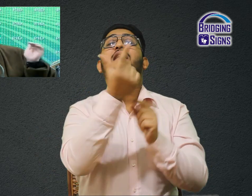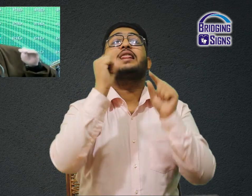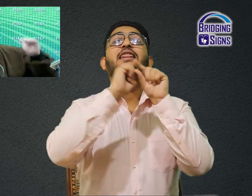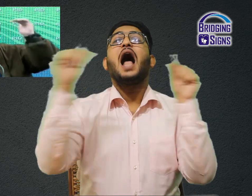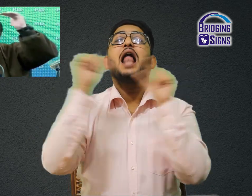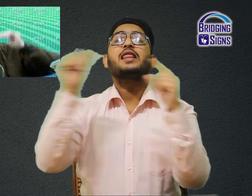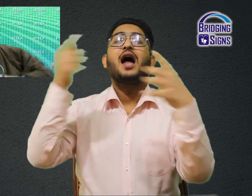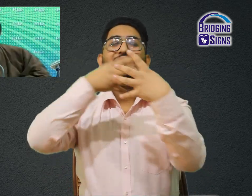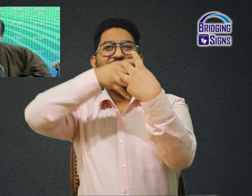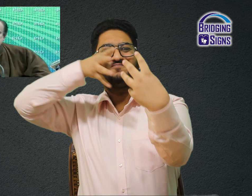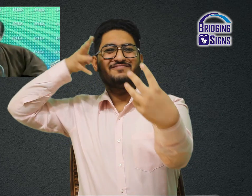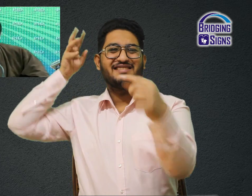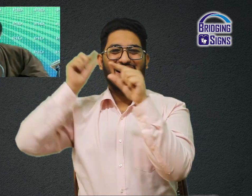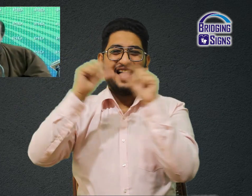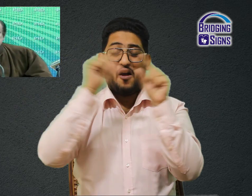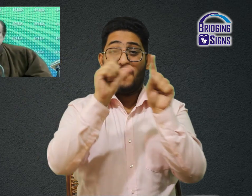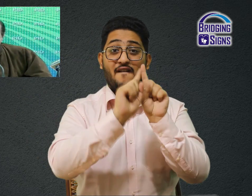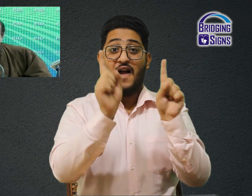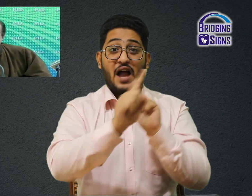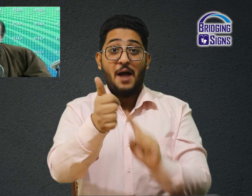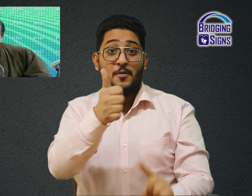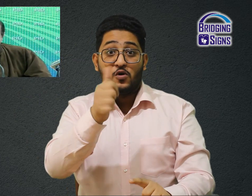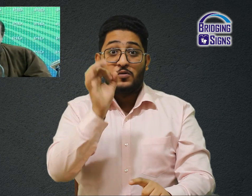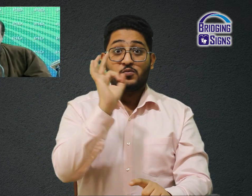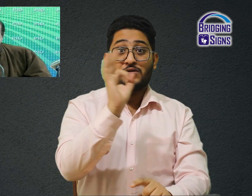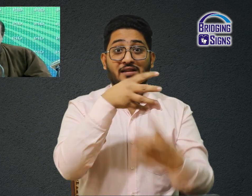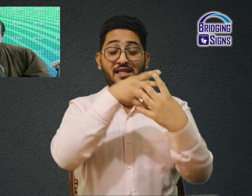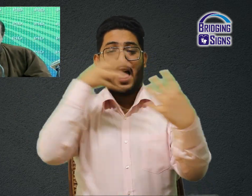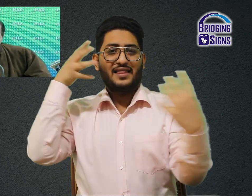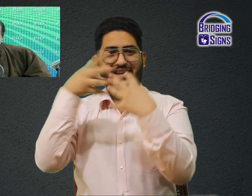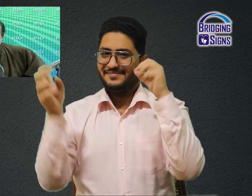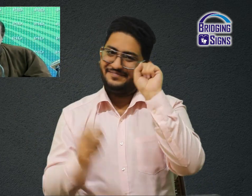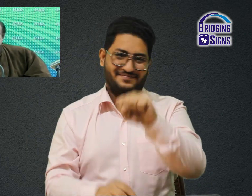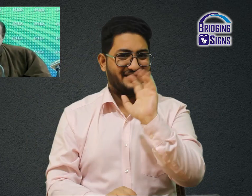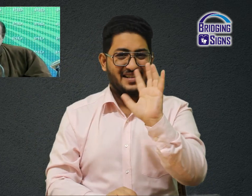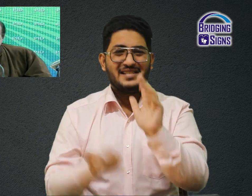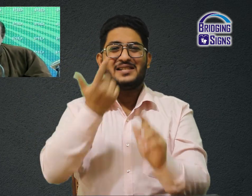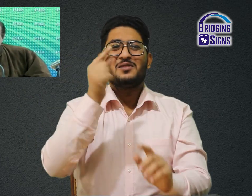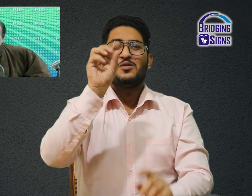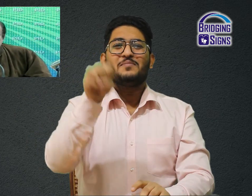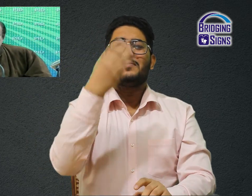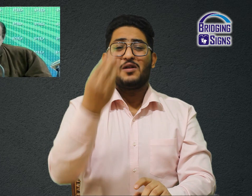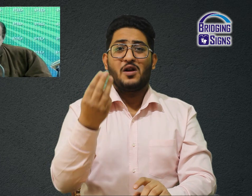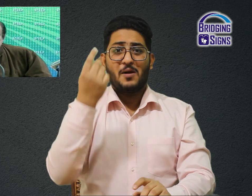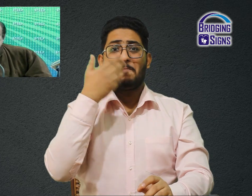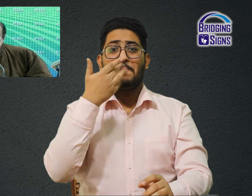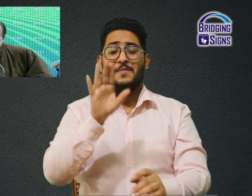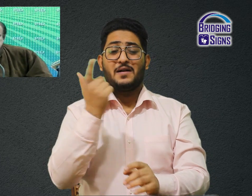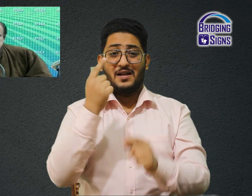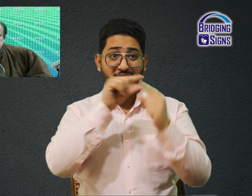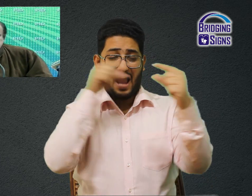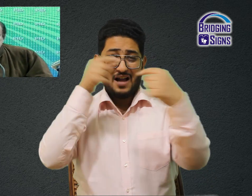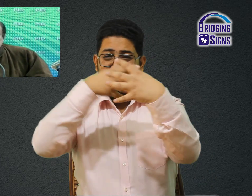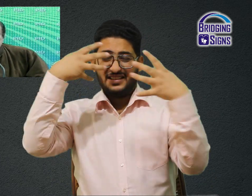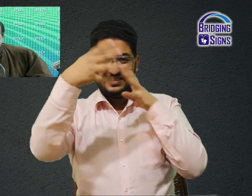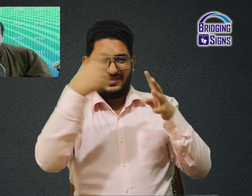हैं डिफरेंट उसके लेवल की होती हैं, जो कि मुख्तलिफ उसको तादाद